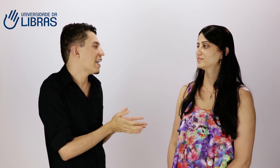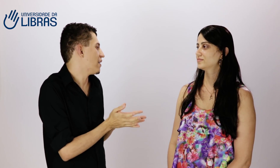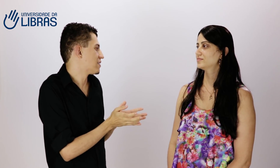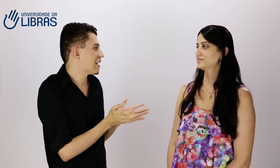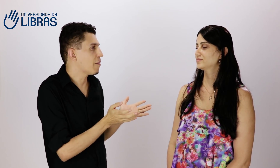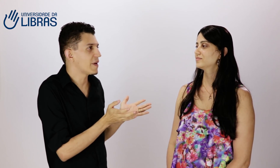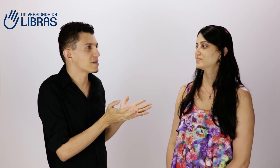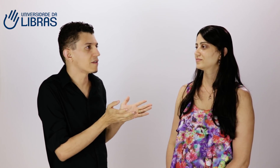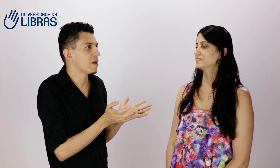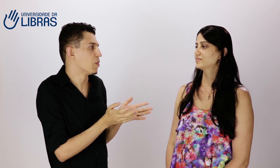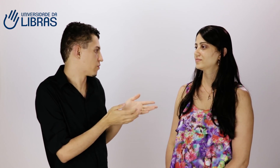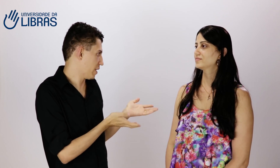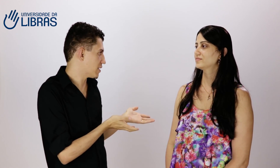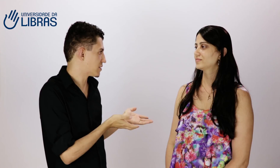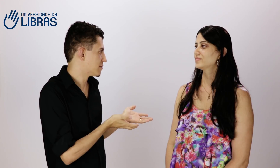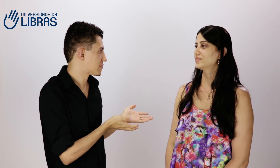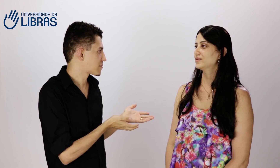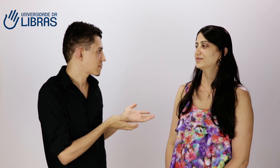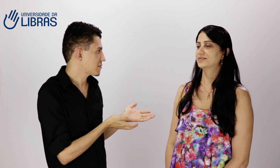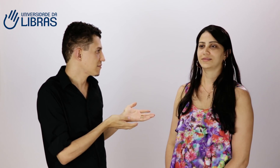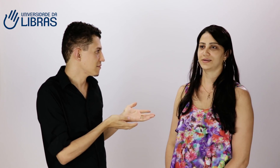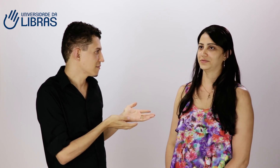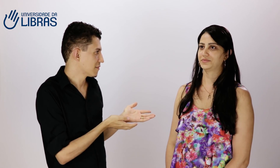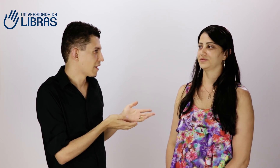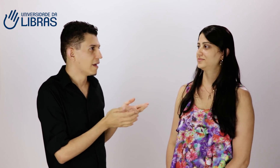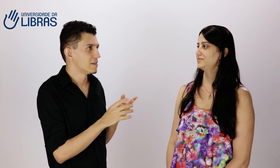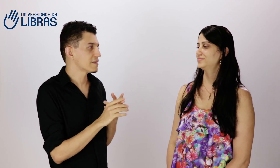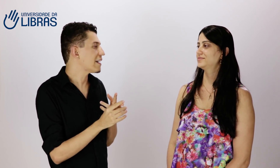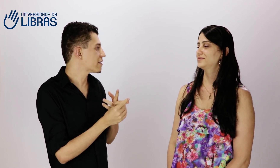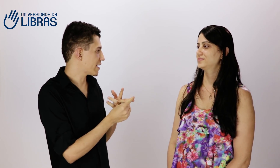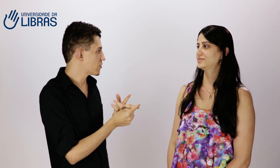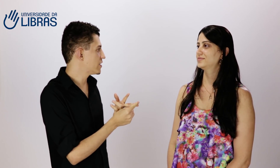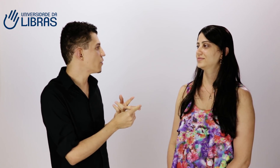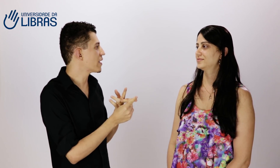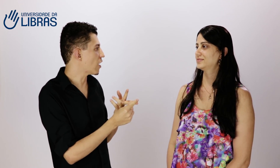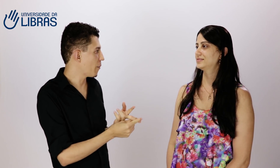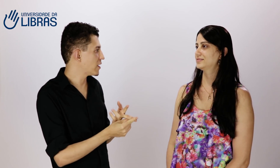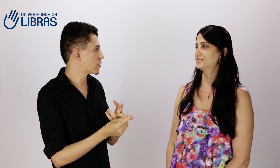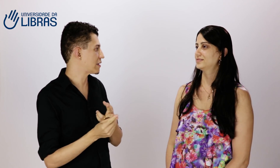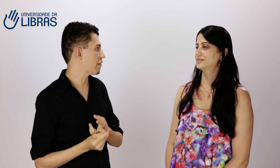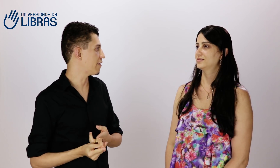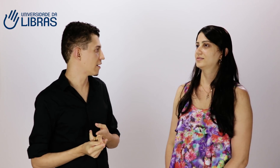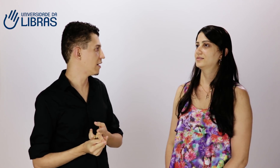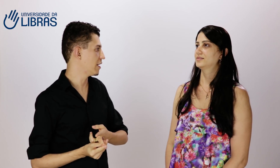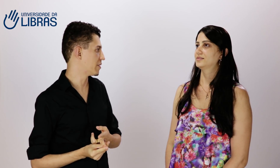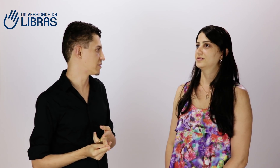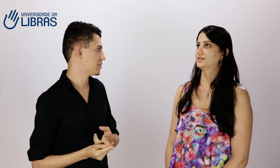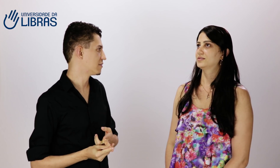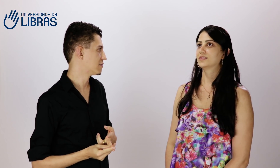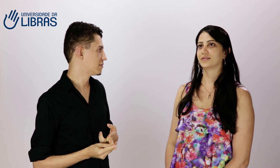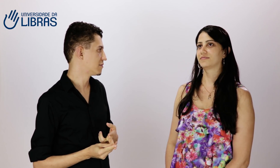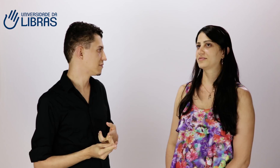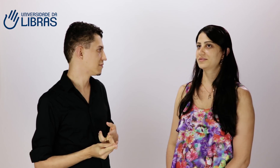quê? Você estava pensando em português? Não. Você estava traduzindo mentalmente o que eu estava falando em Libras?